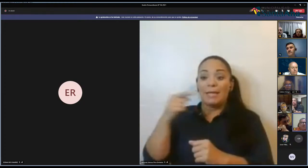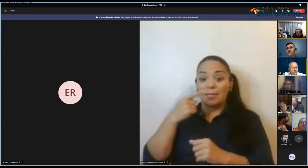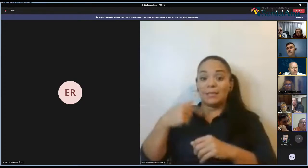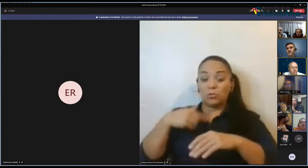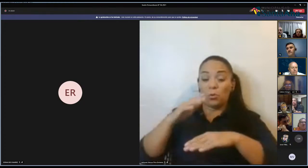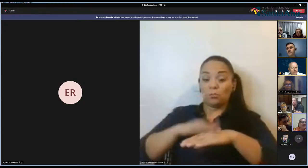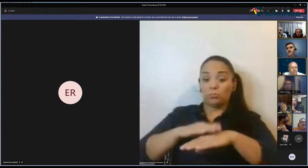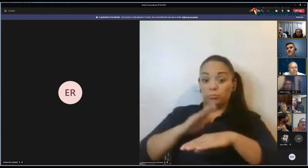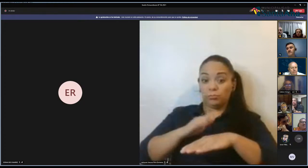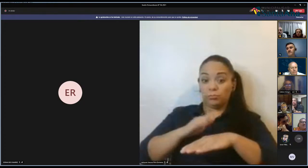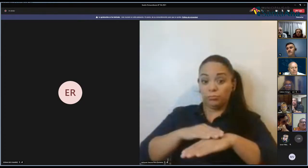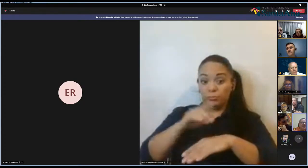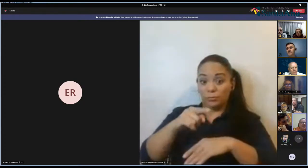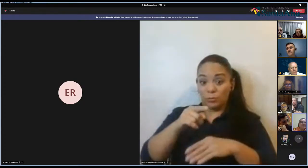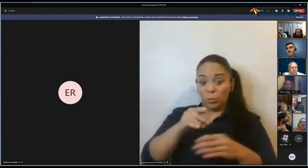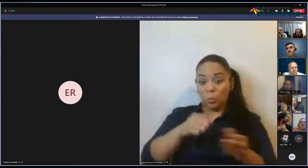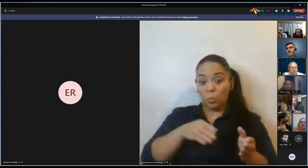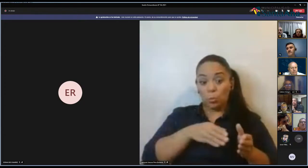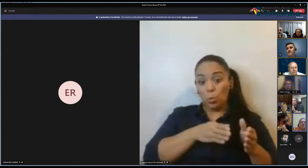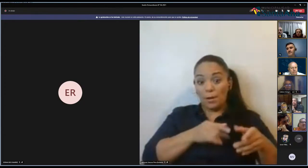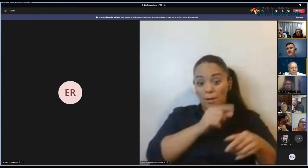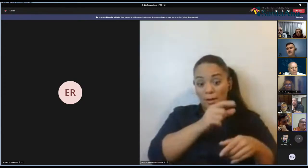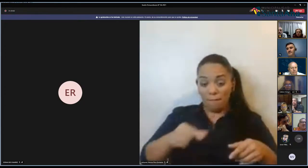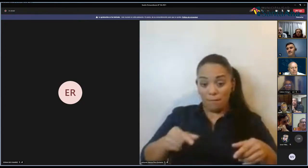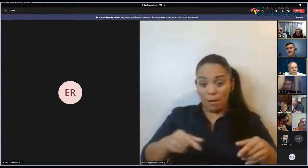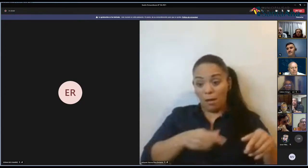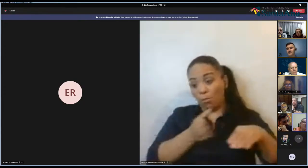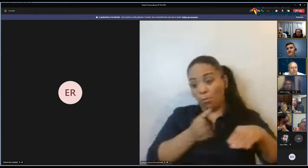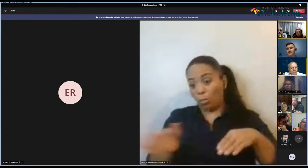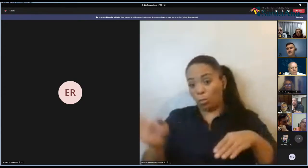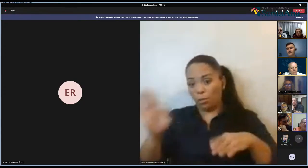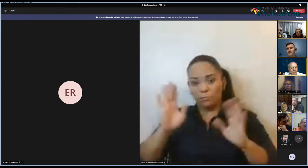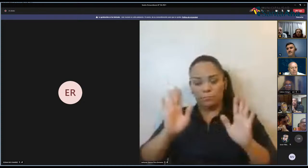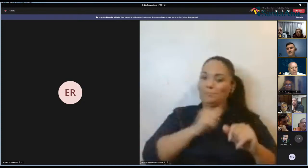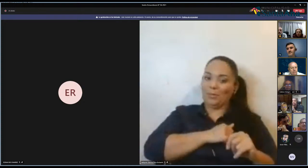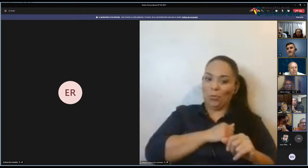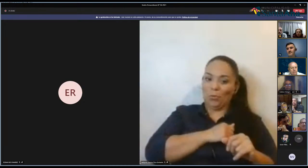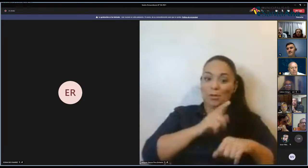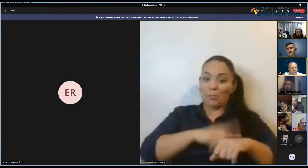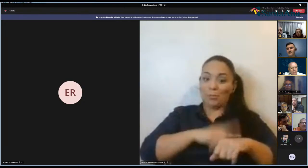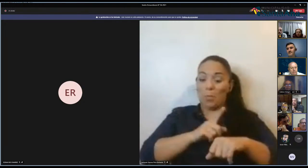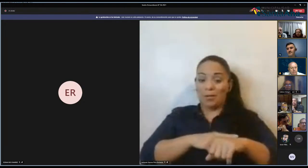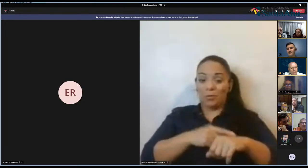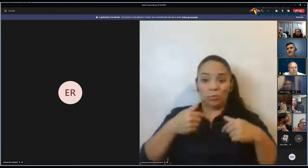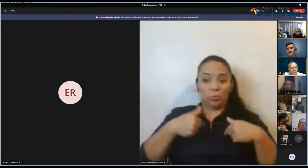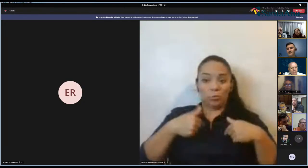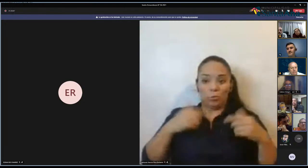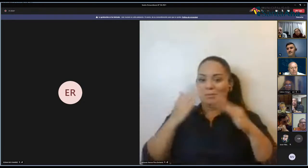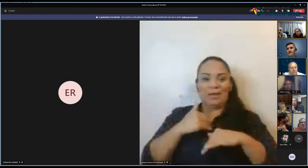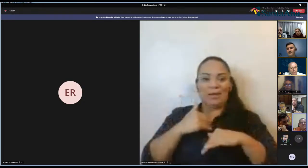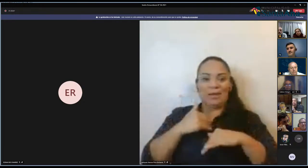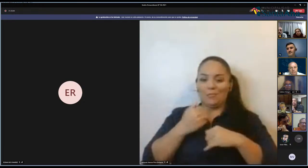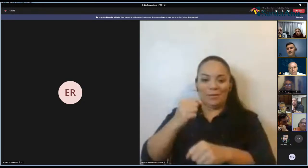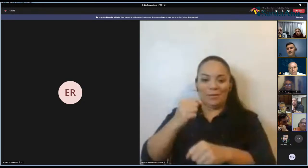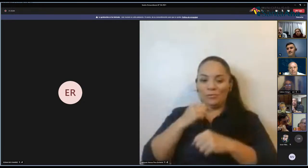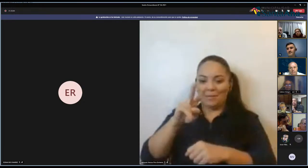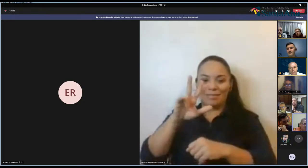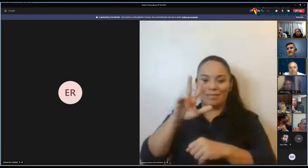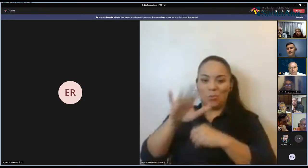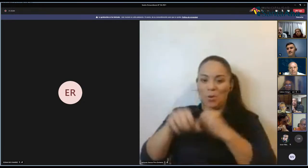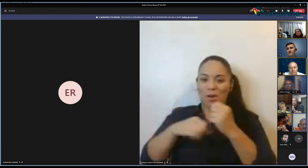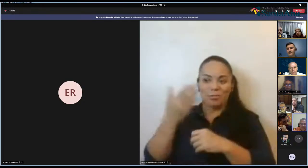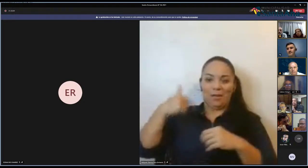primero para decirle que yo ni siquiera estaba en la municipalidad cuando usted dice que se dio ese permiso así como 25 años yo no